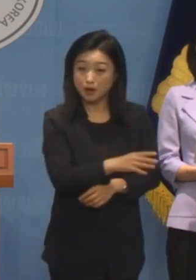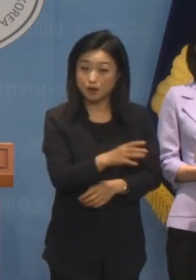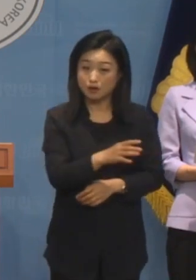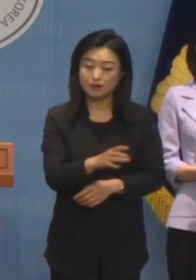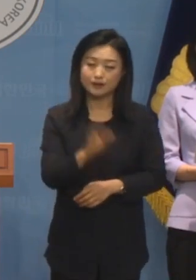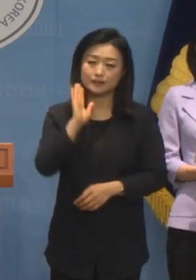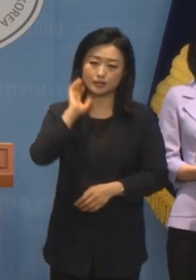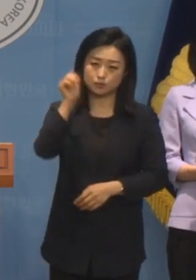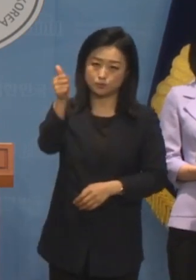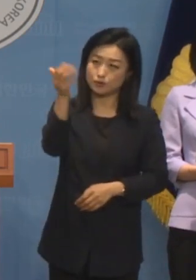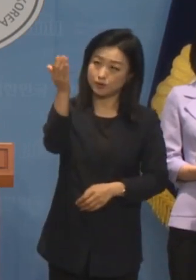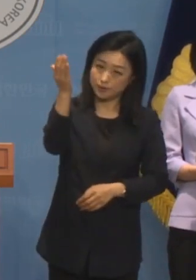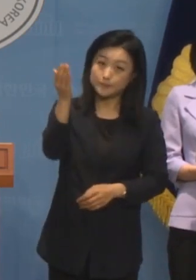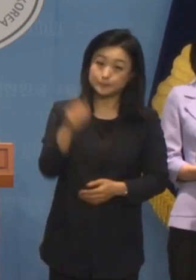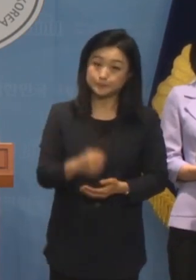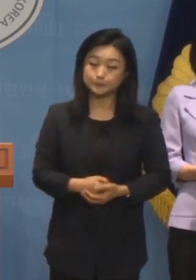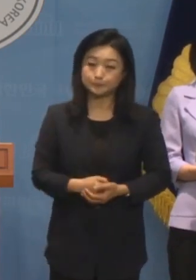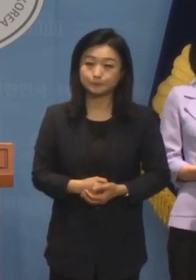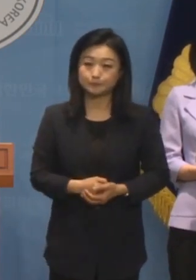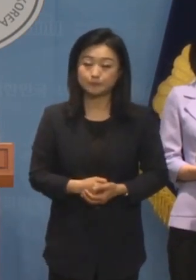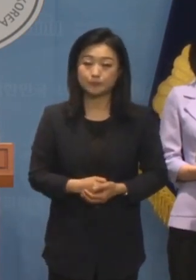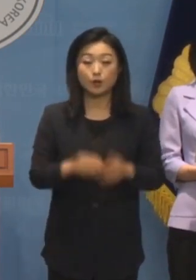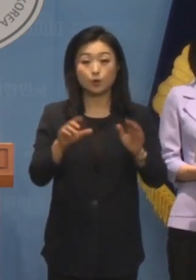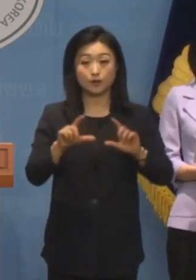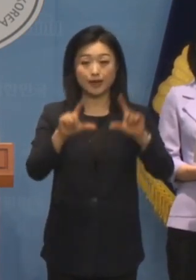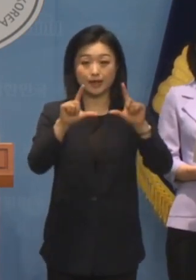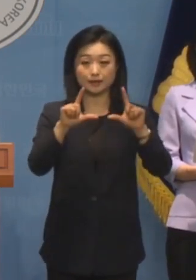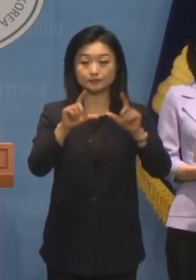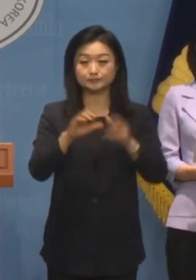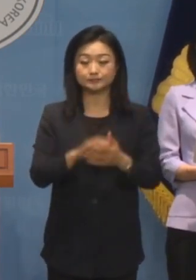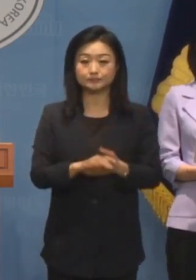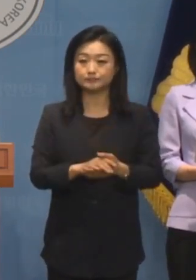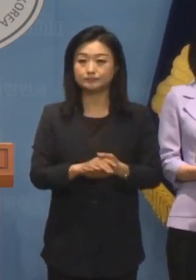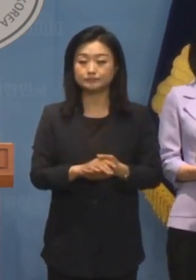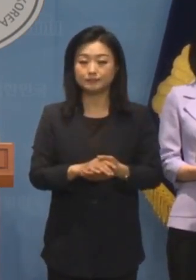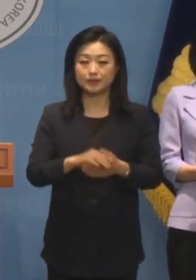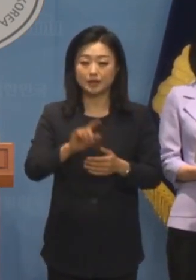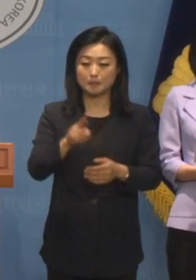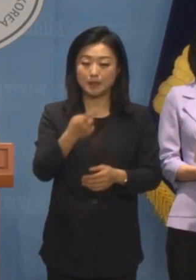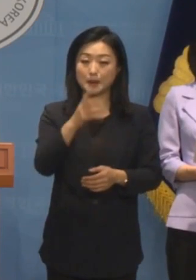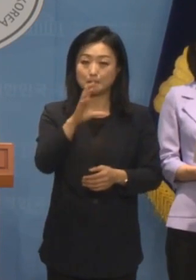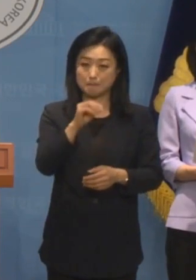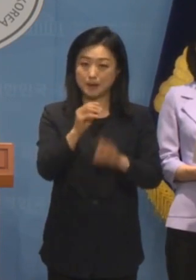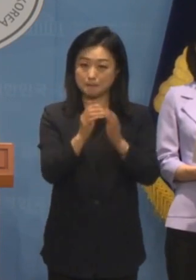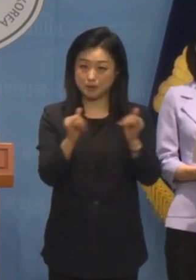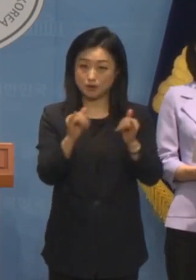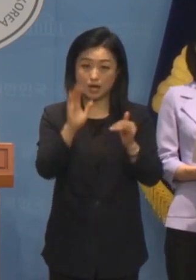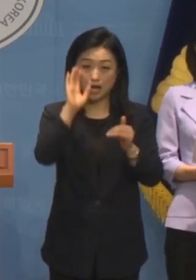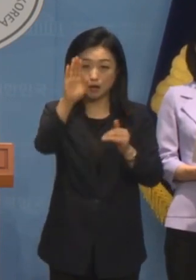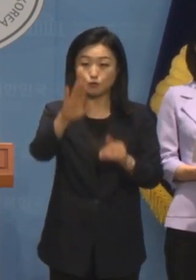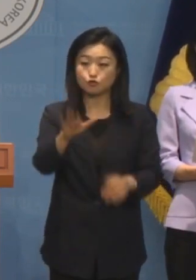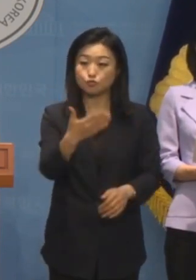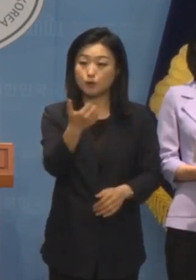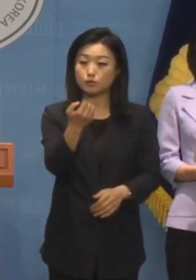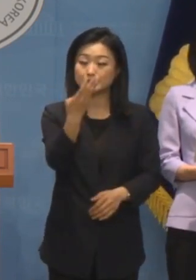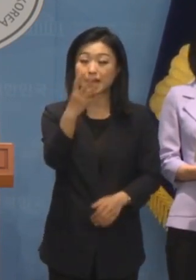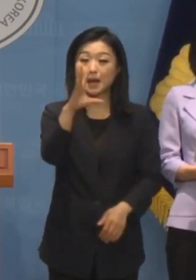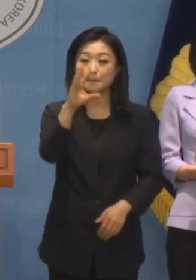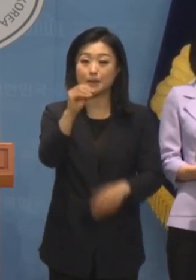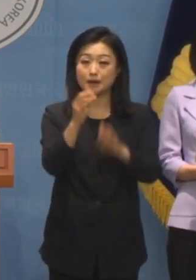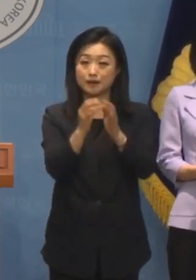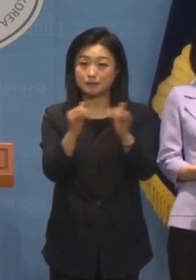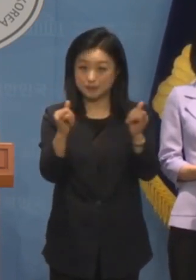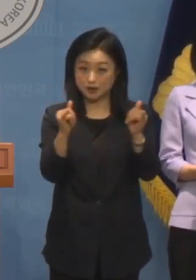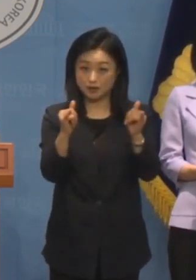윤석열 대통령이었습니다. 올해부터 매년 100만 명씩 앞으로 총 954만 명에 이르는